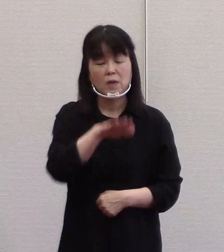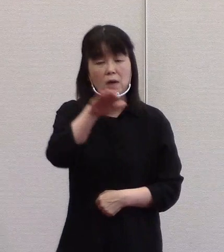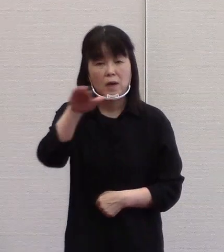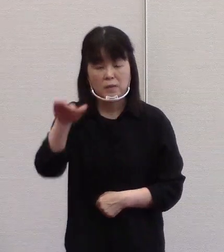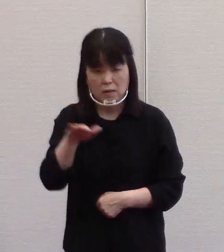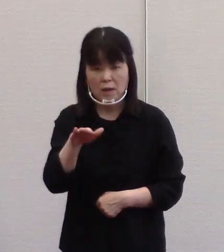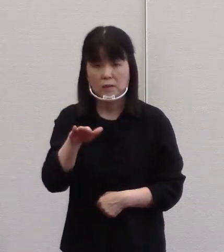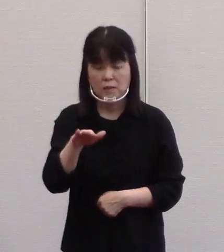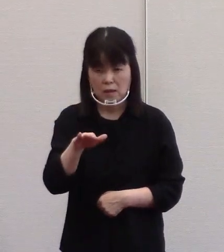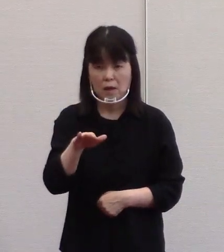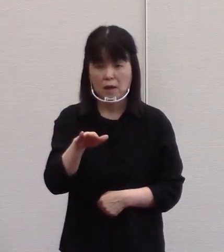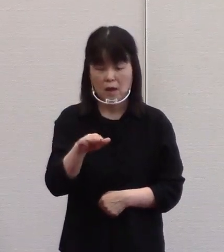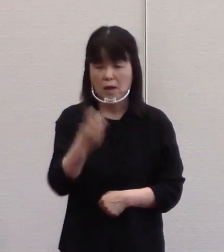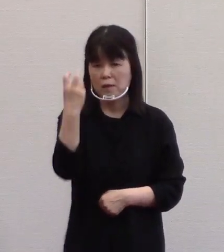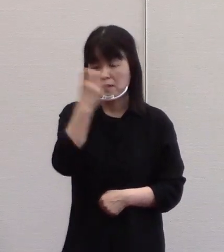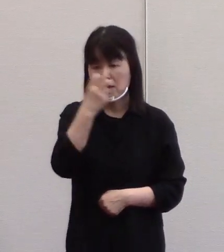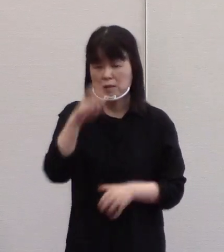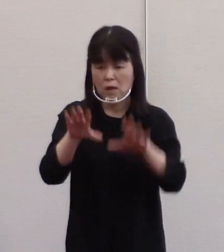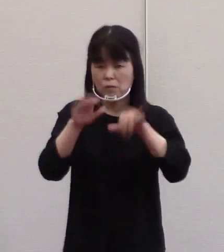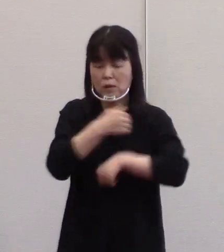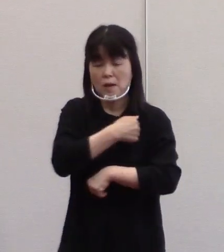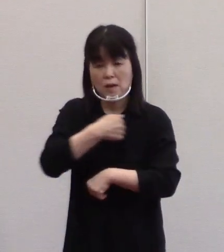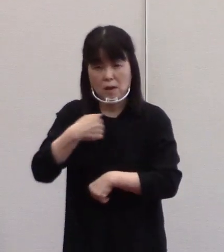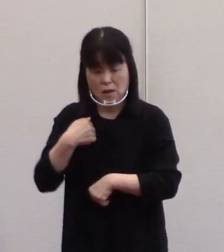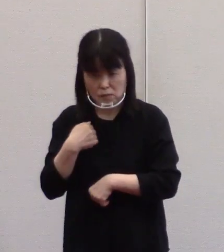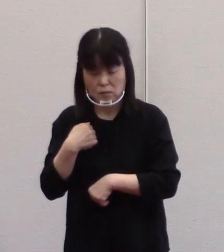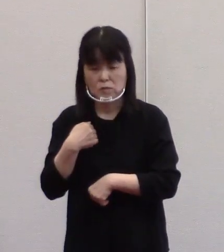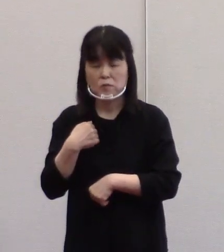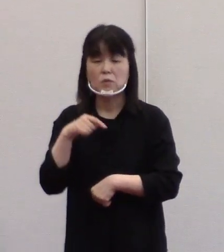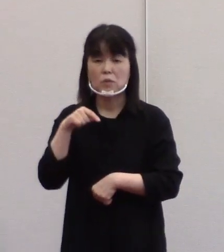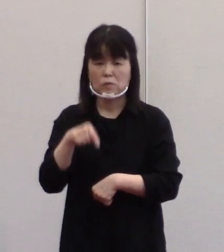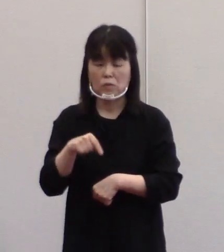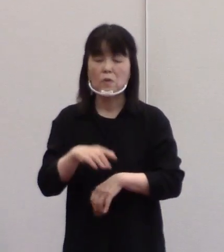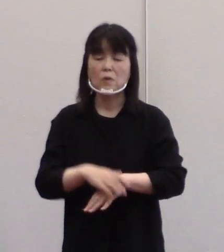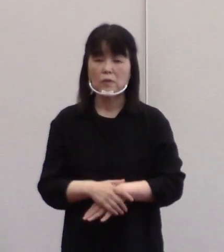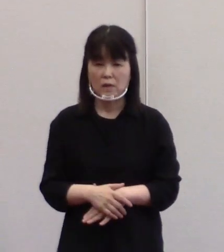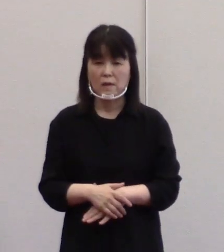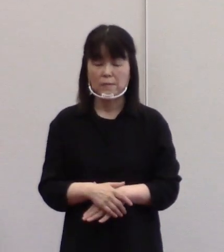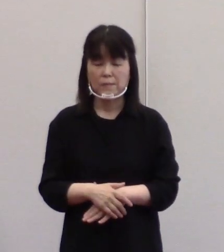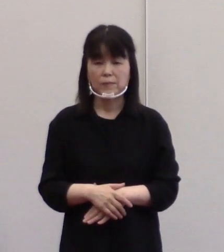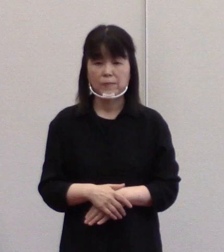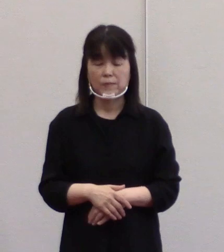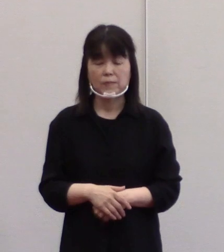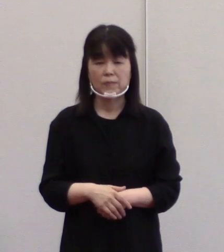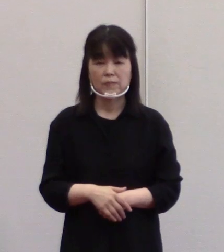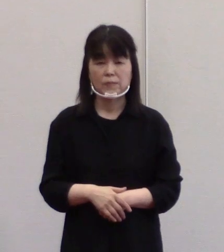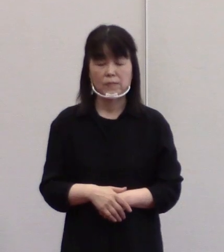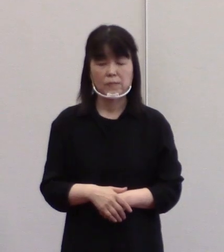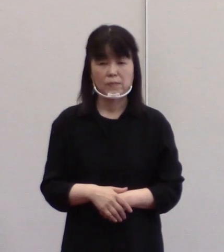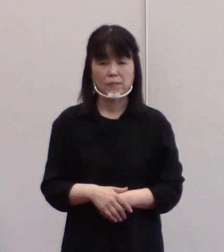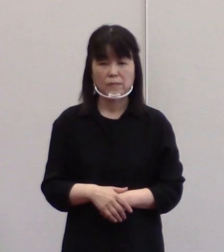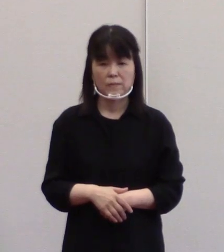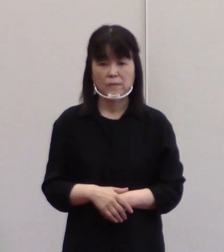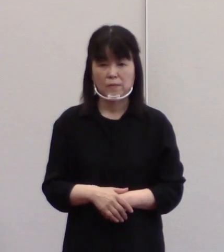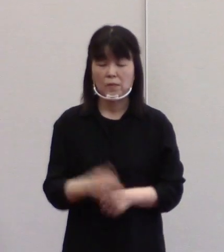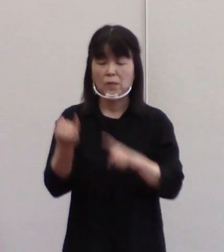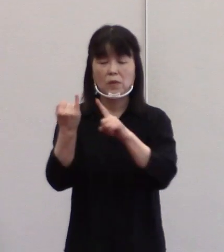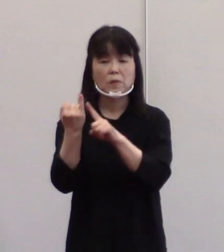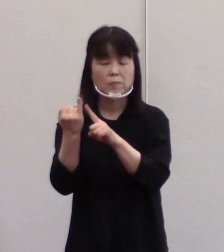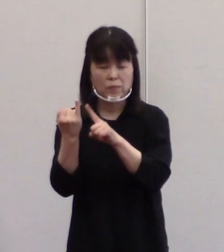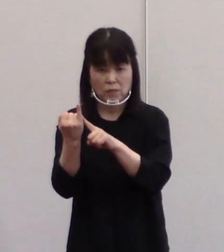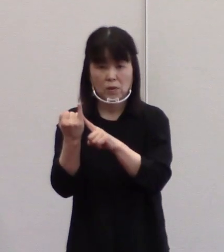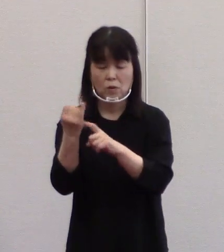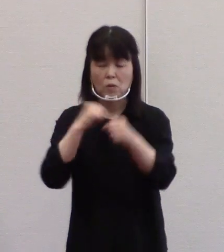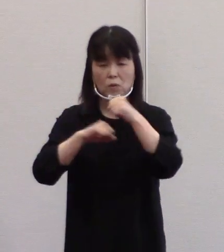受けれるように。ただ集中しすぎるとなかなか難しい。このご本人の行